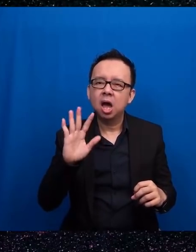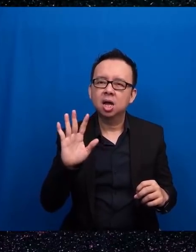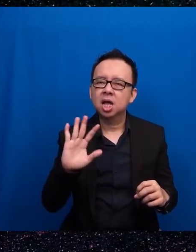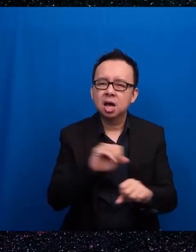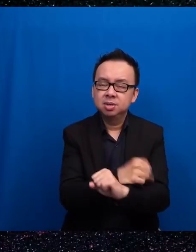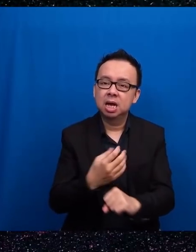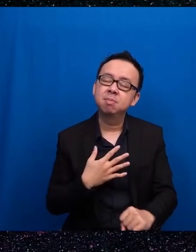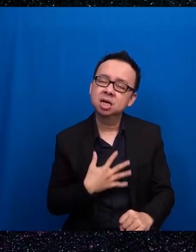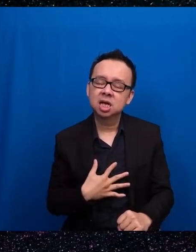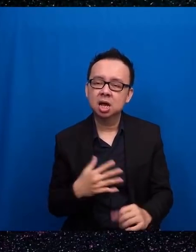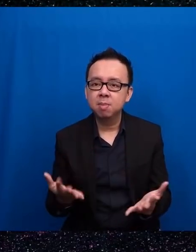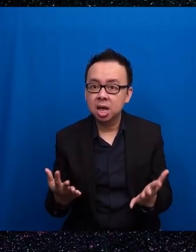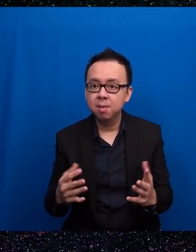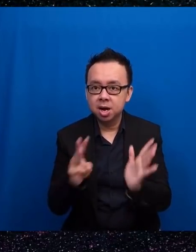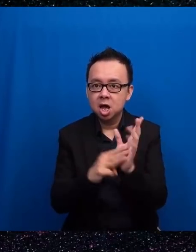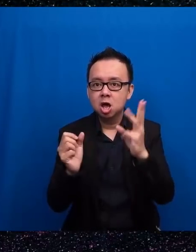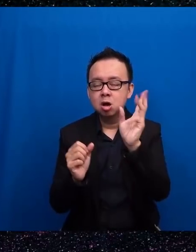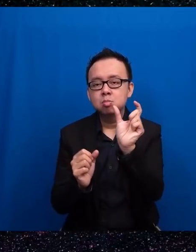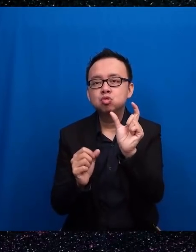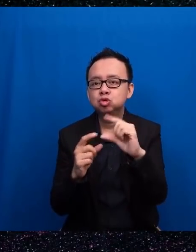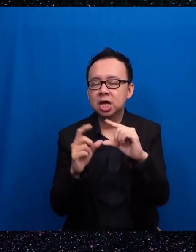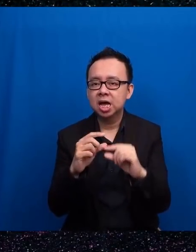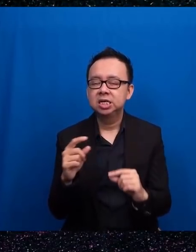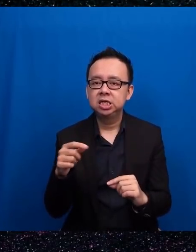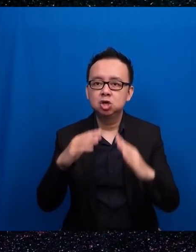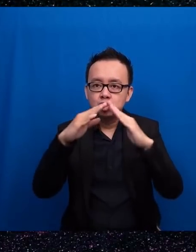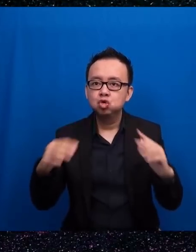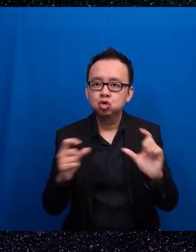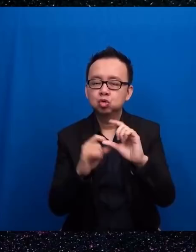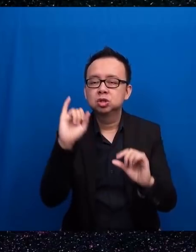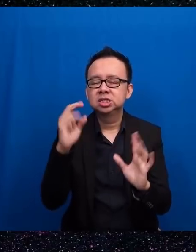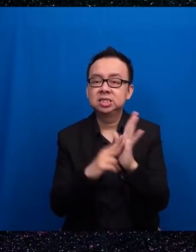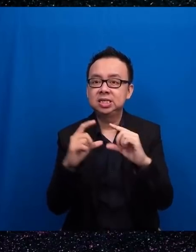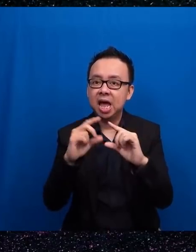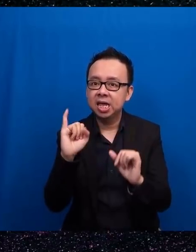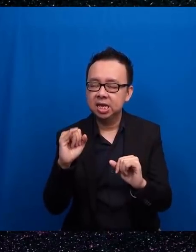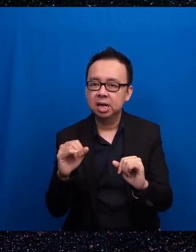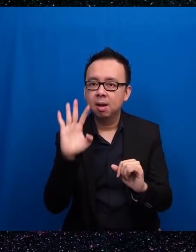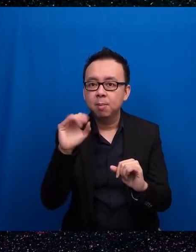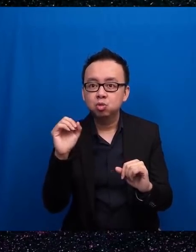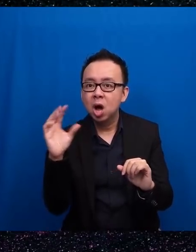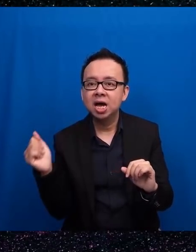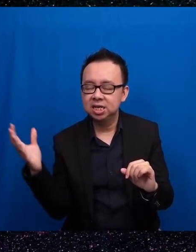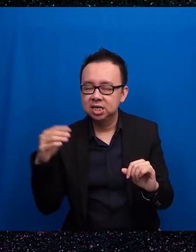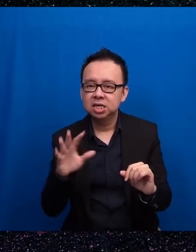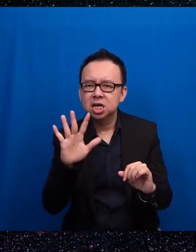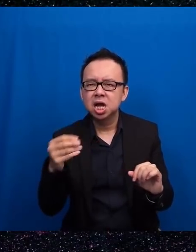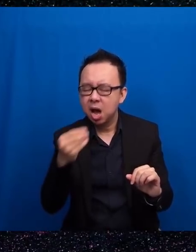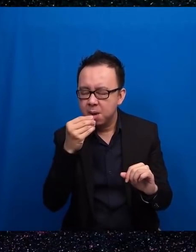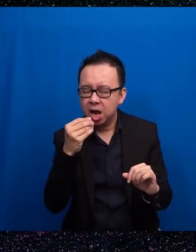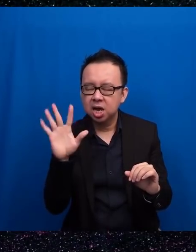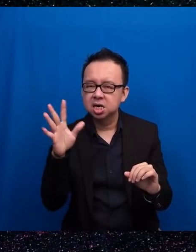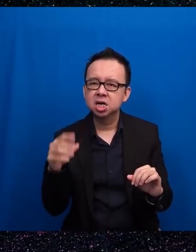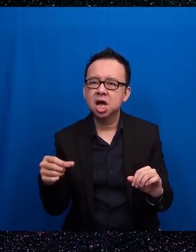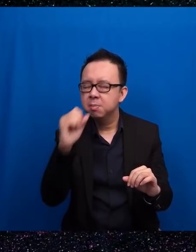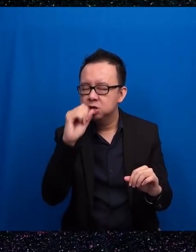40 hari 40 malam. Nggak ketemu siapa-siapa, bahkan tidak ada ranjang, tidak makan, tidak minum,